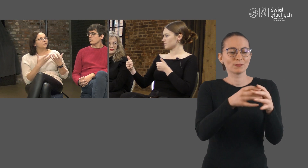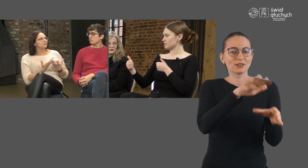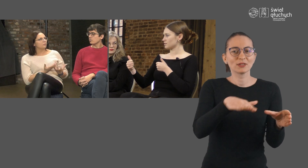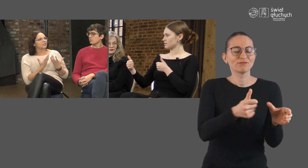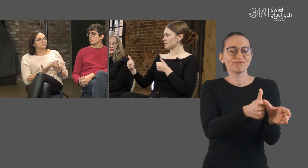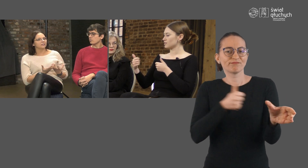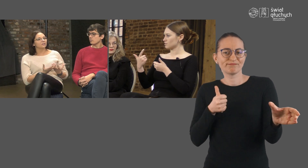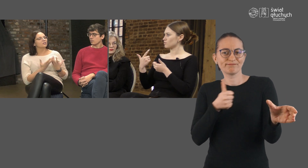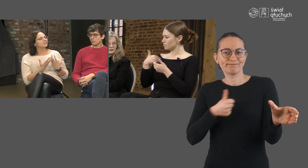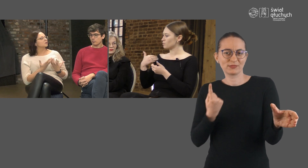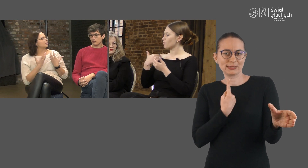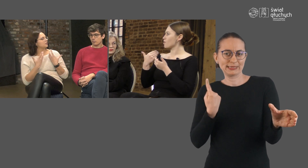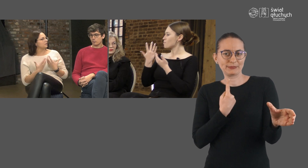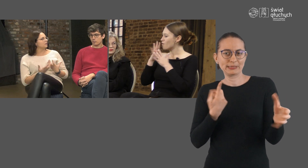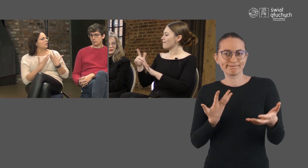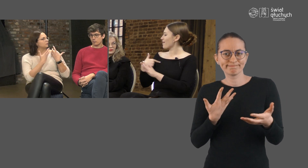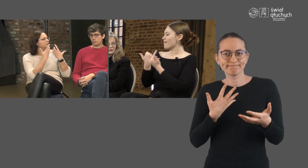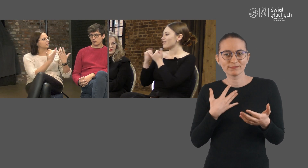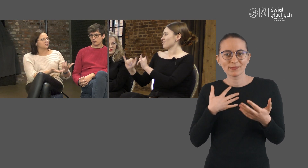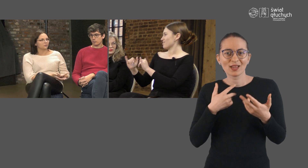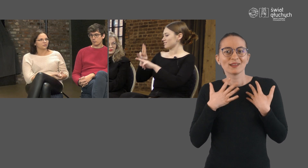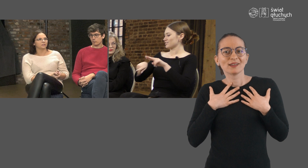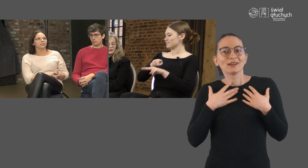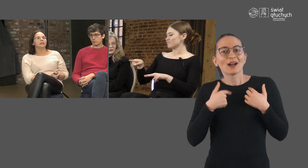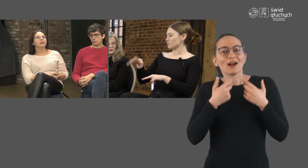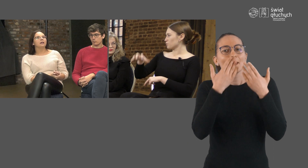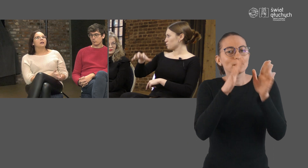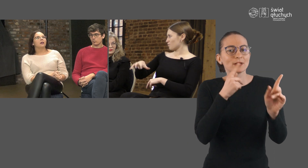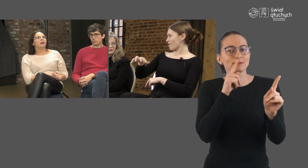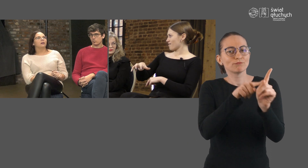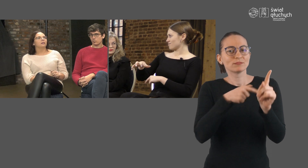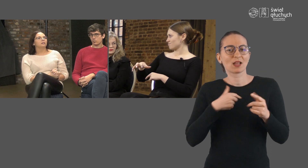to było jasno pokazywane, że jestem zupełnie inna od pozostałości.